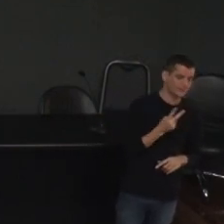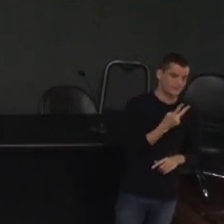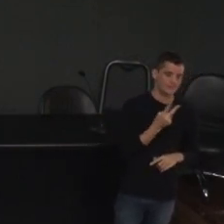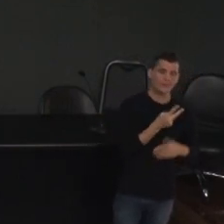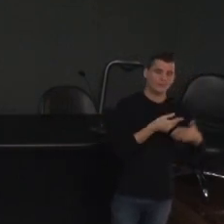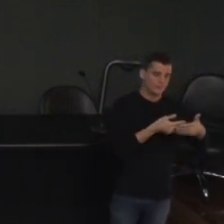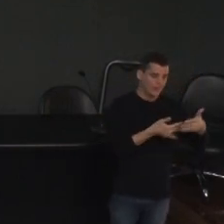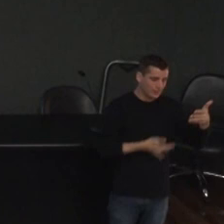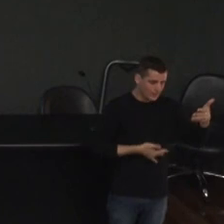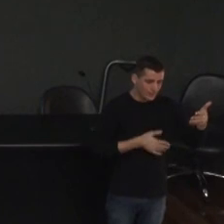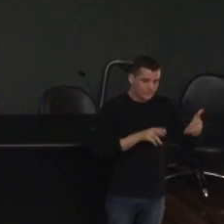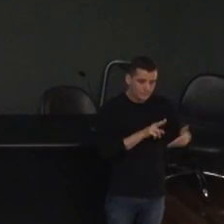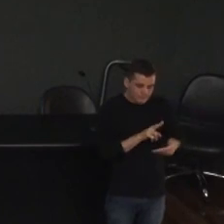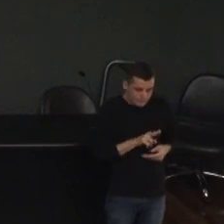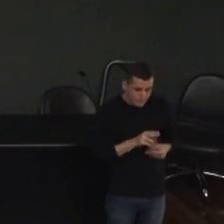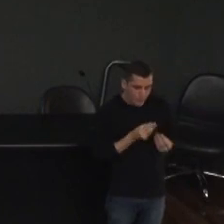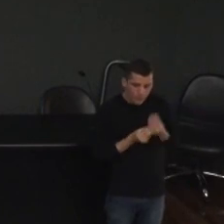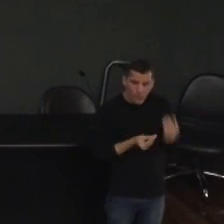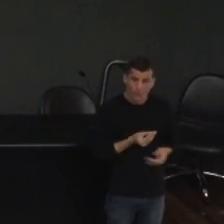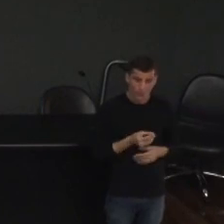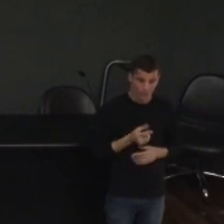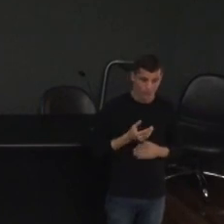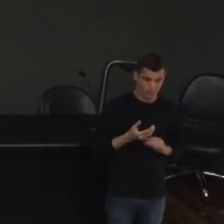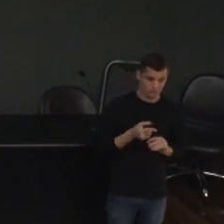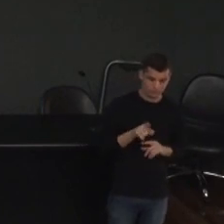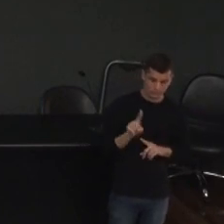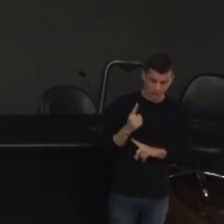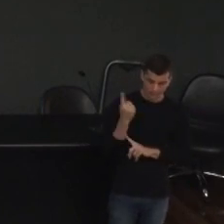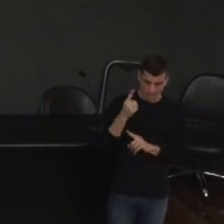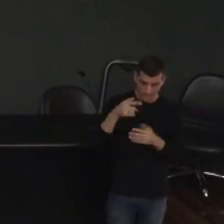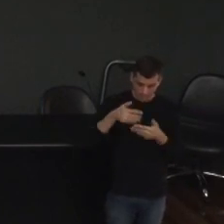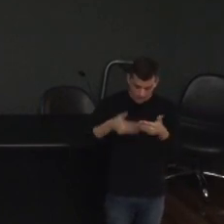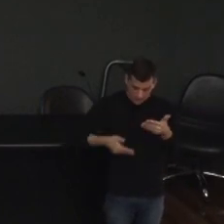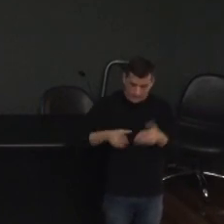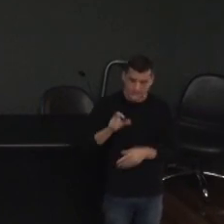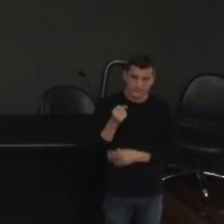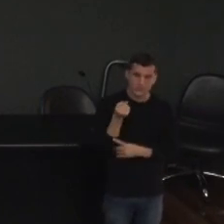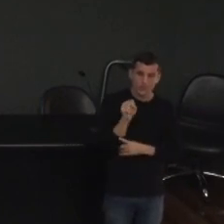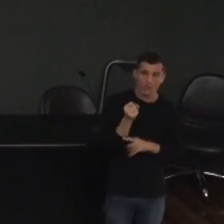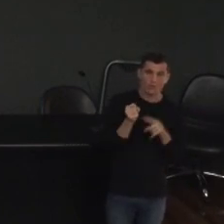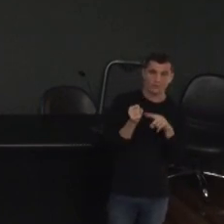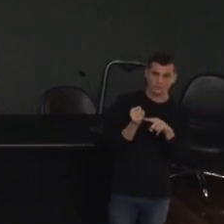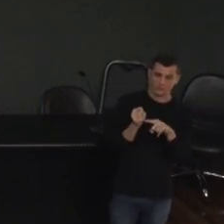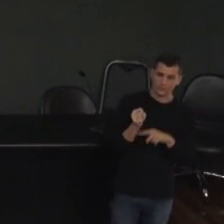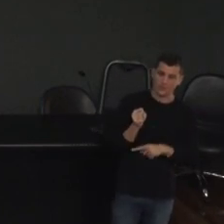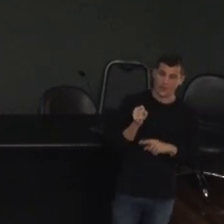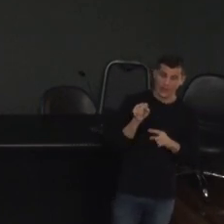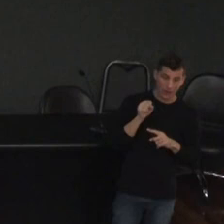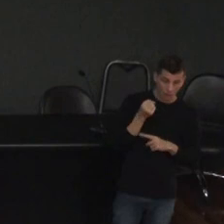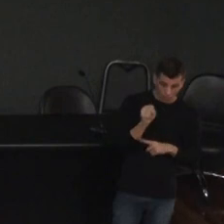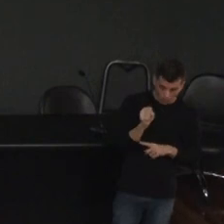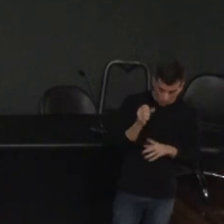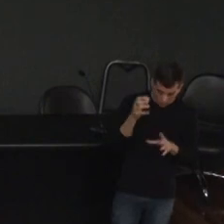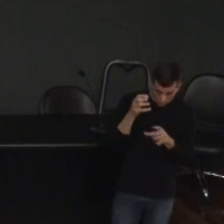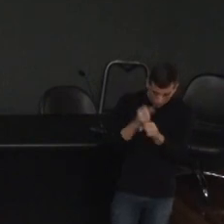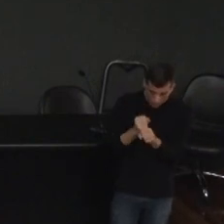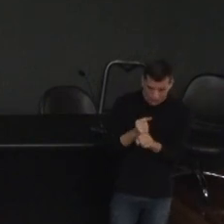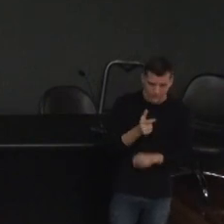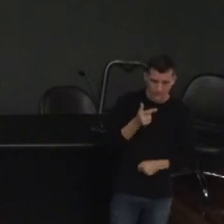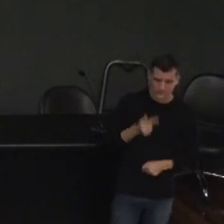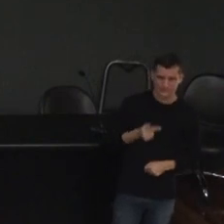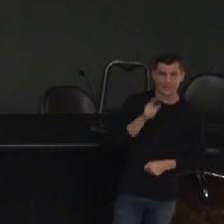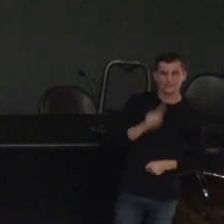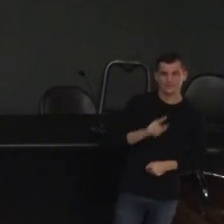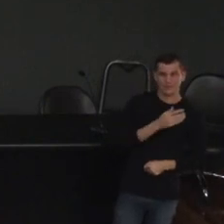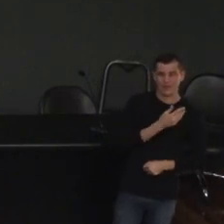oito infrações em apuração dos oito sete são órgãos públicos Então veja como é importante